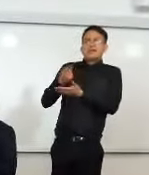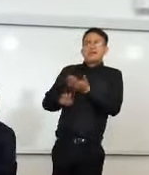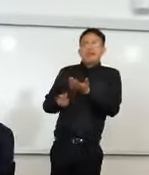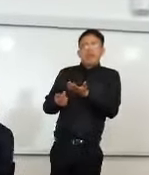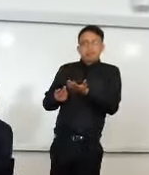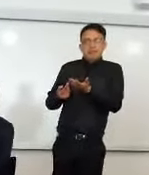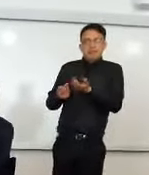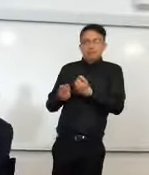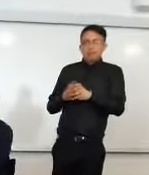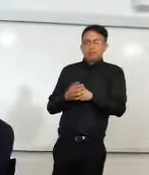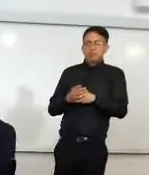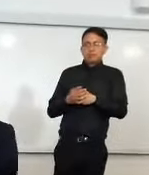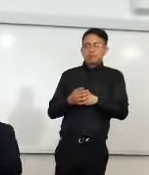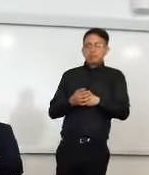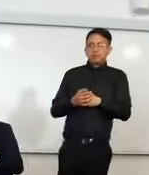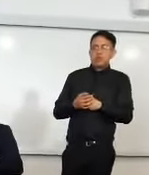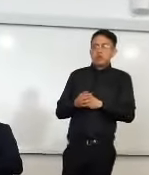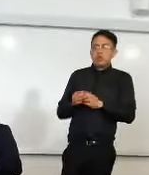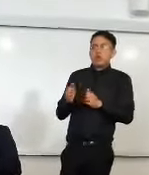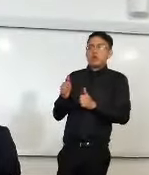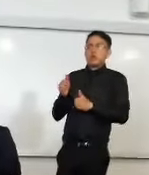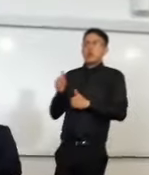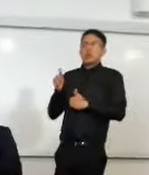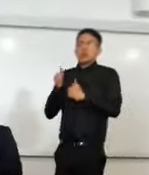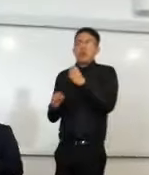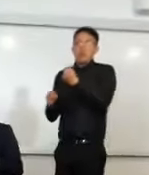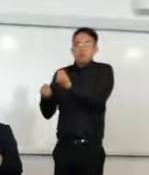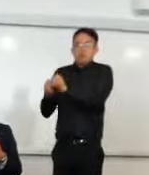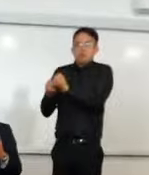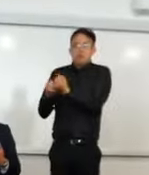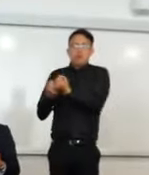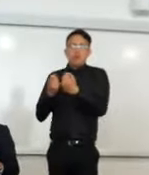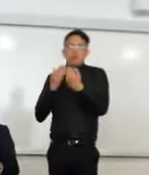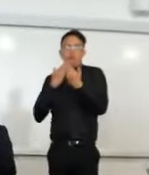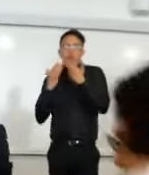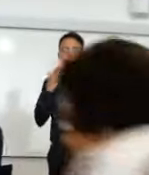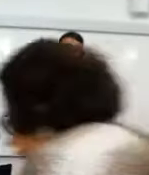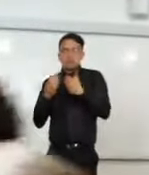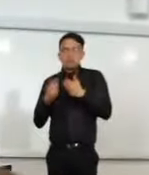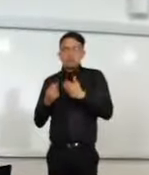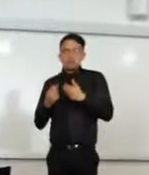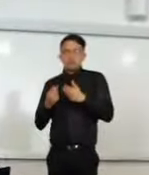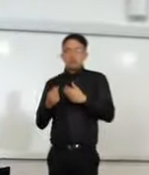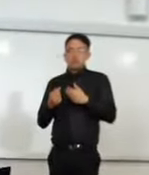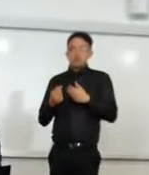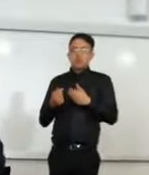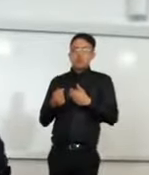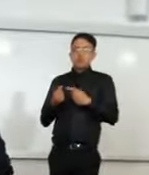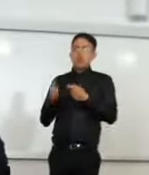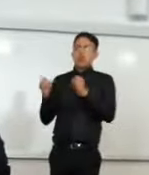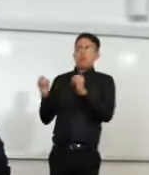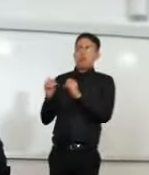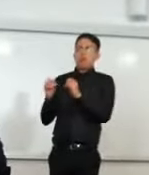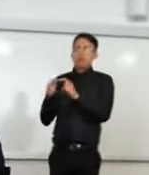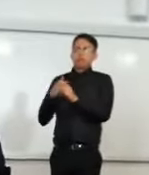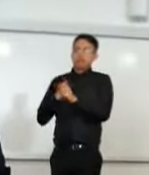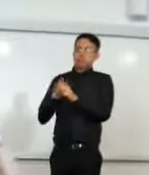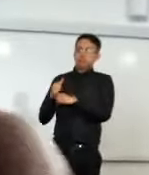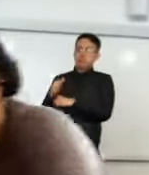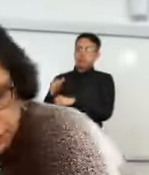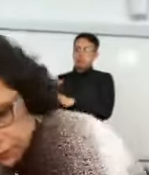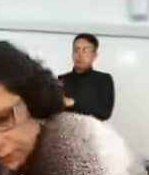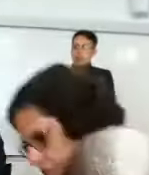¿Ya? Así, ¿con qué apoyo? Si llega con un apoyo de confianza, ¿cierto? Que puede ser personal o que cuenta con los mecanismos de apoyo que le